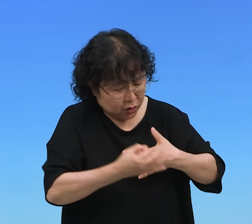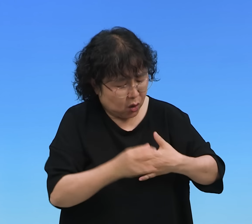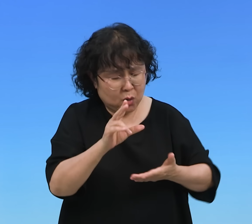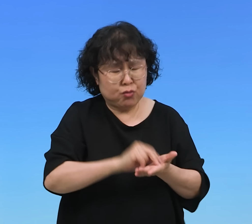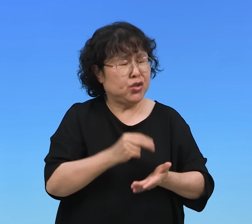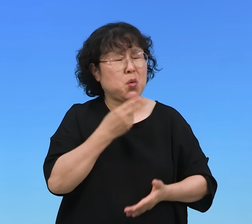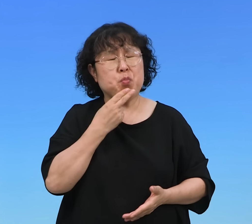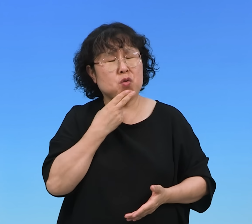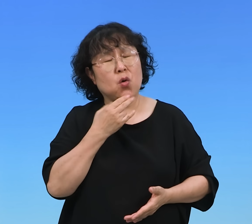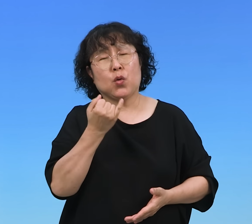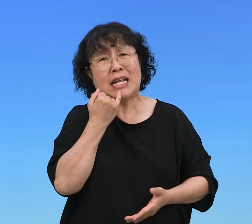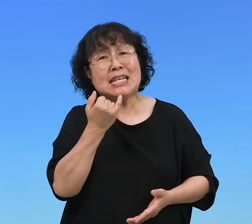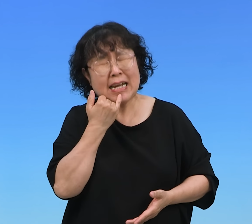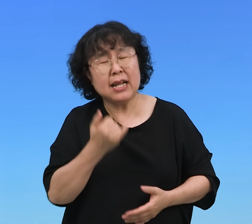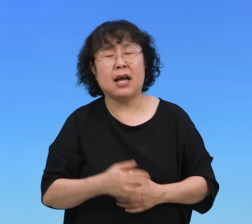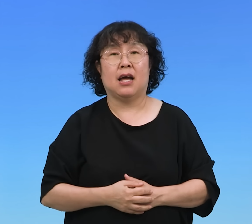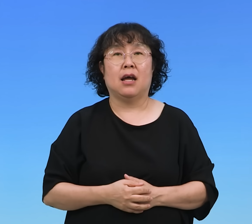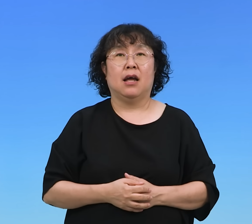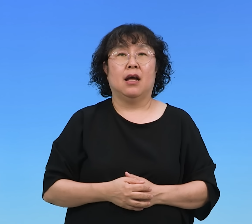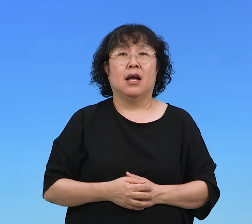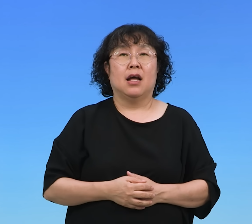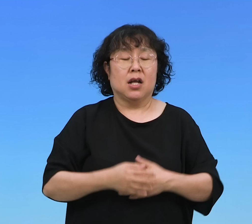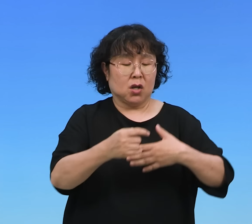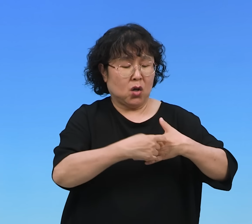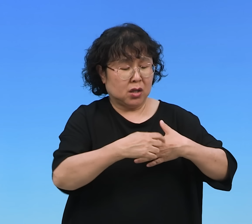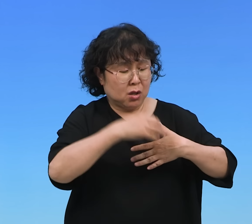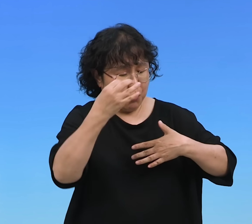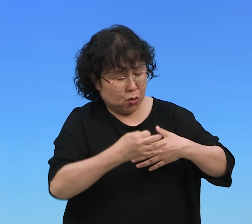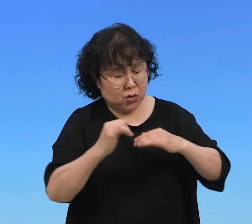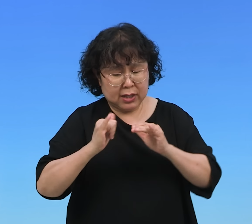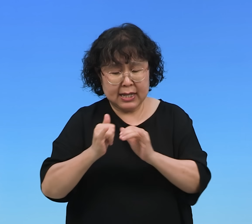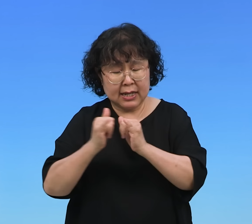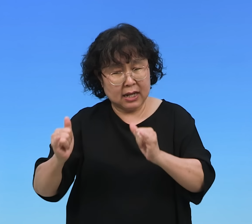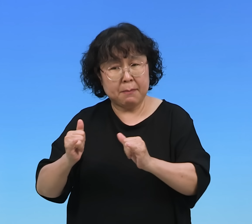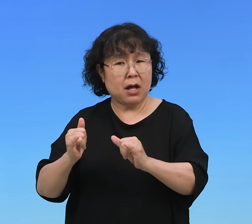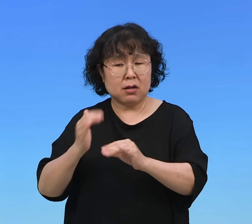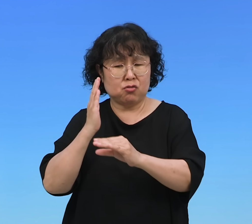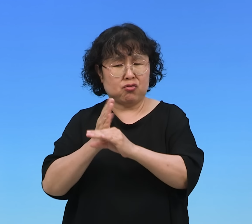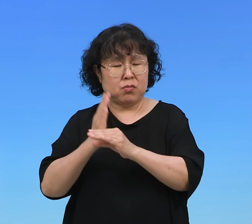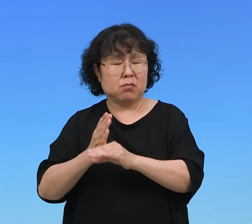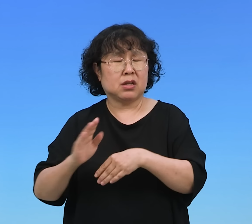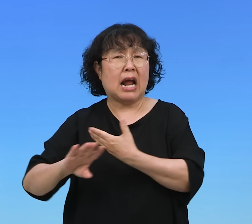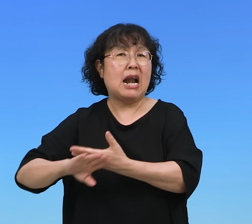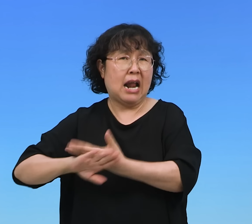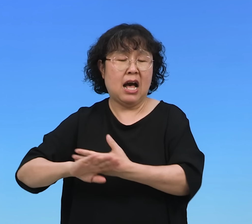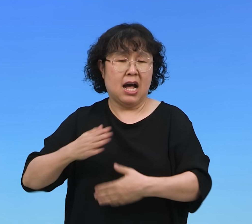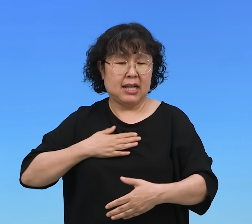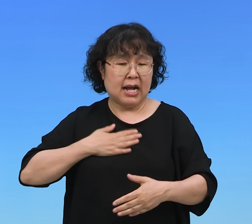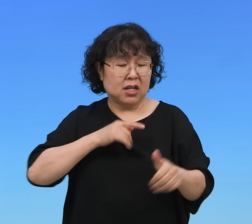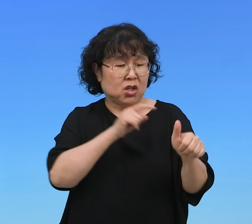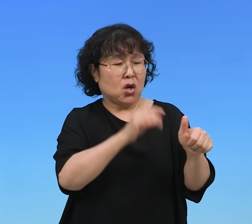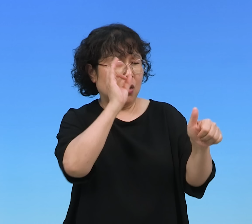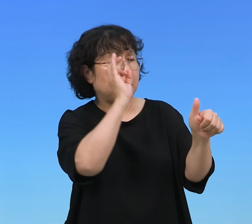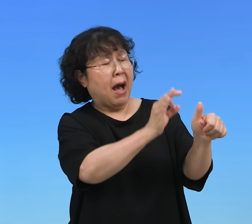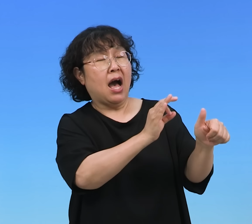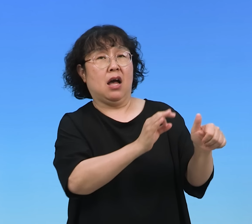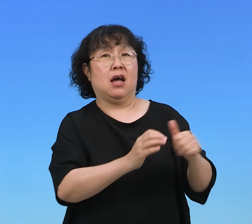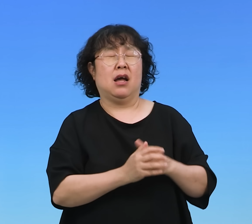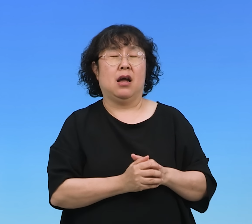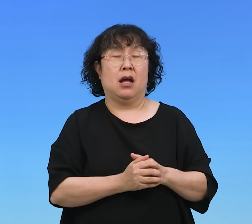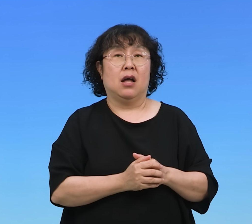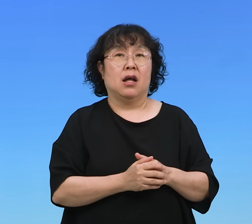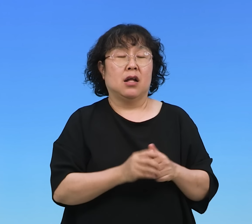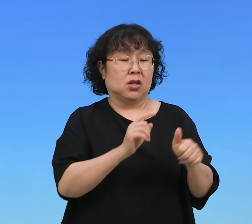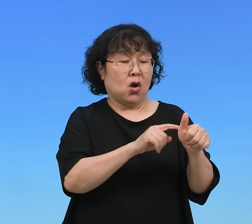보고 판단하는 세상 사람들의 기준과 달리 나는 너를 주목하고 있다. 너의 결핍을 주님 앞으로 나가는 재료로